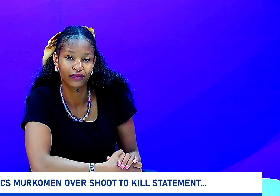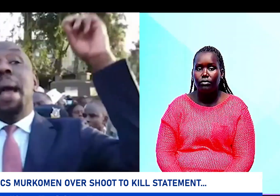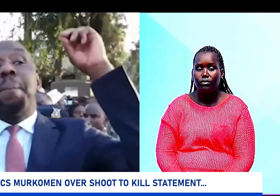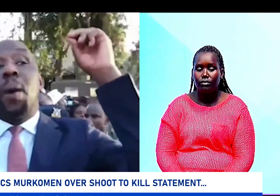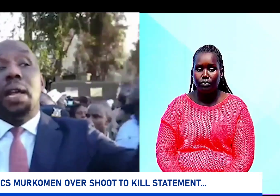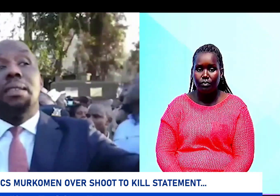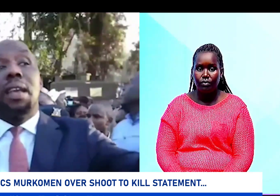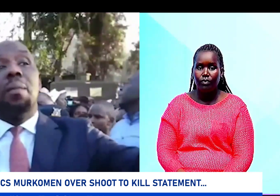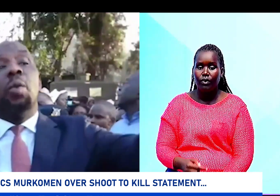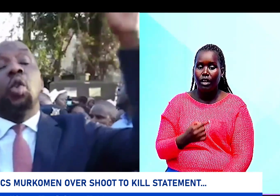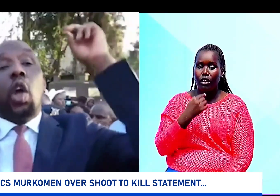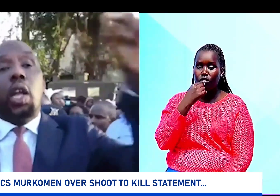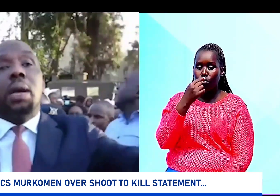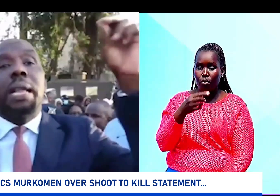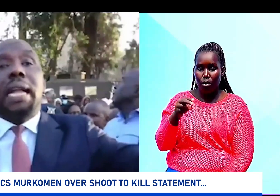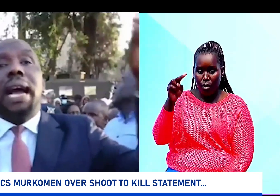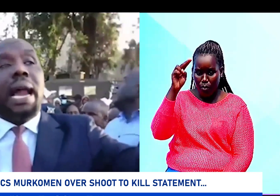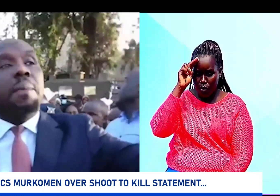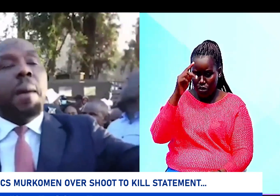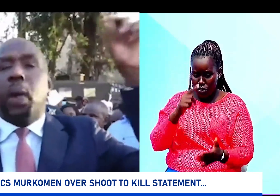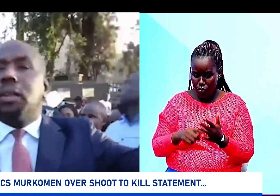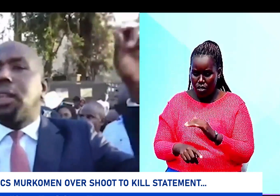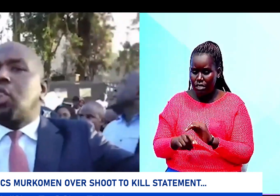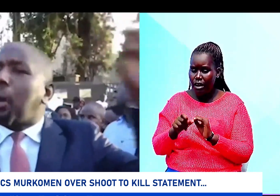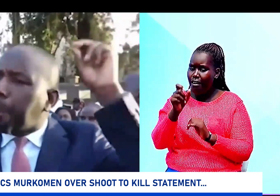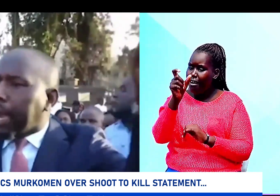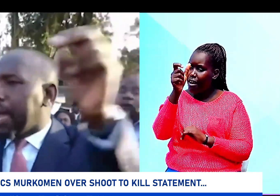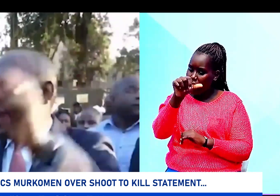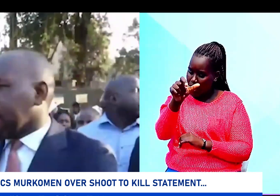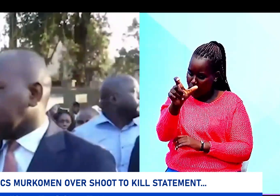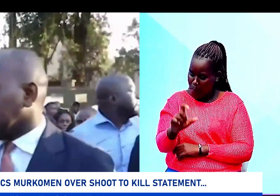Pia polisi, mtu yoyote mwenye atakaribia police station, piga yeye risasi.